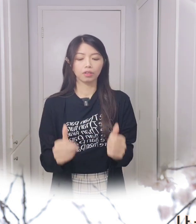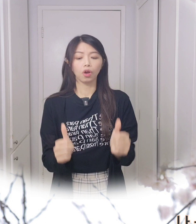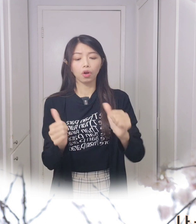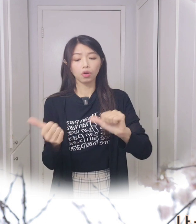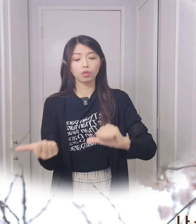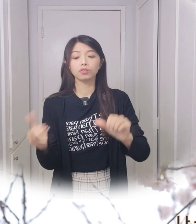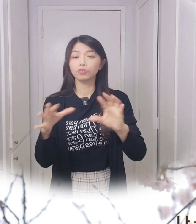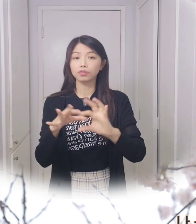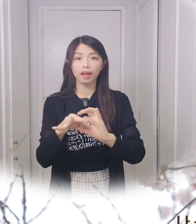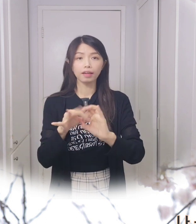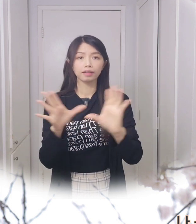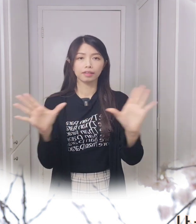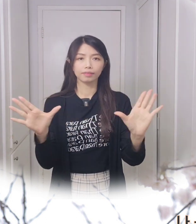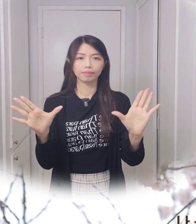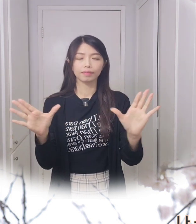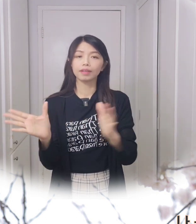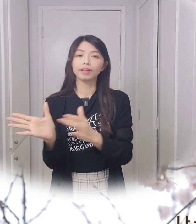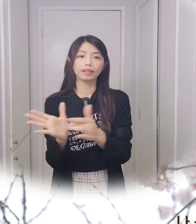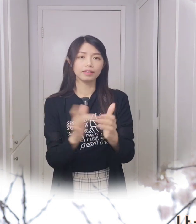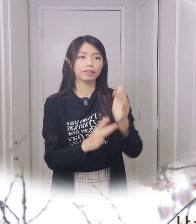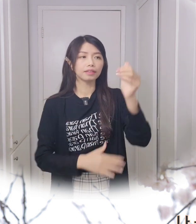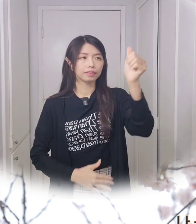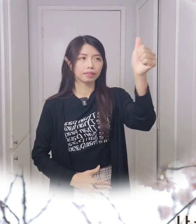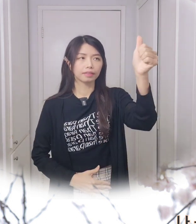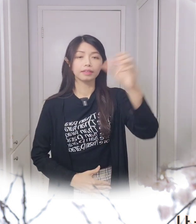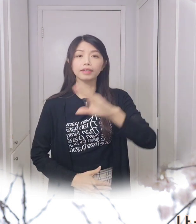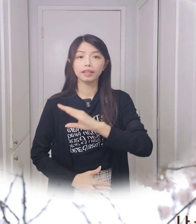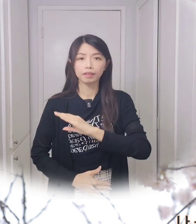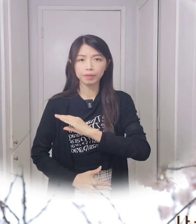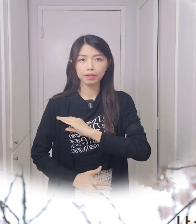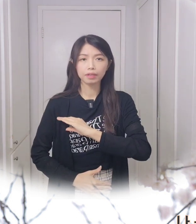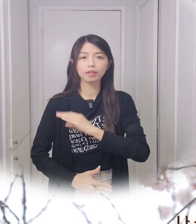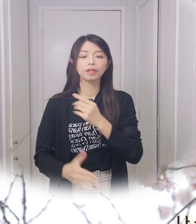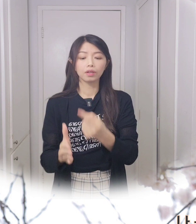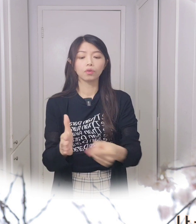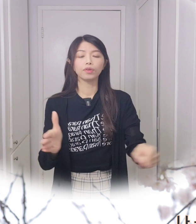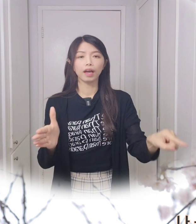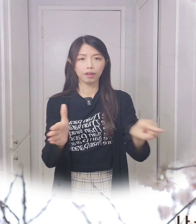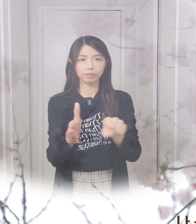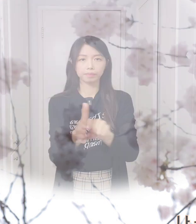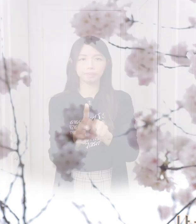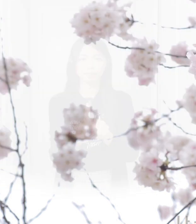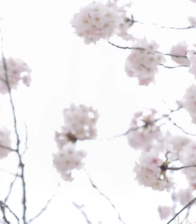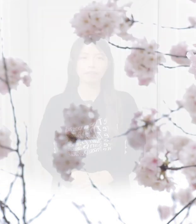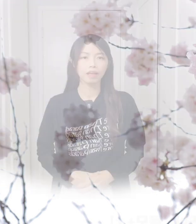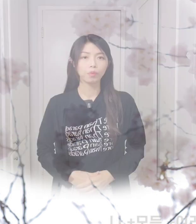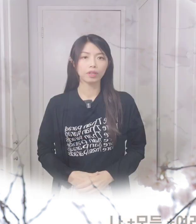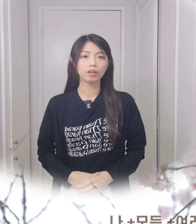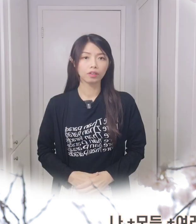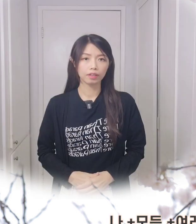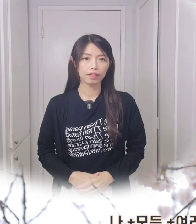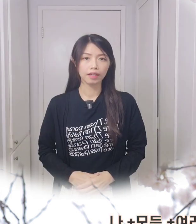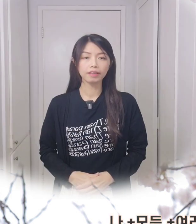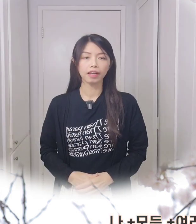주구나 그 이름을 위하여 위하여 내